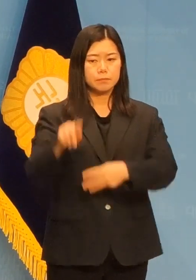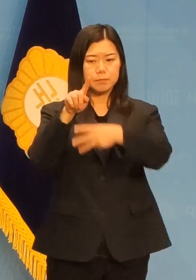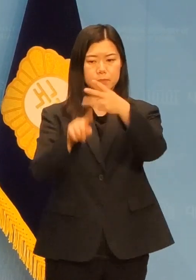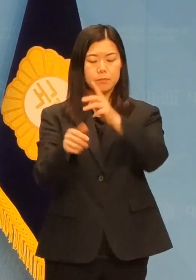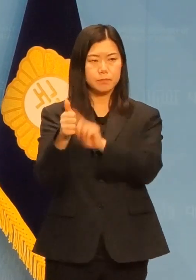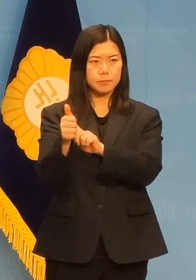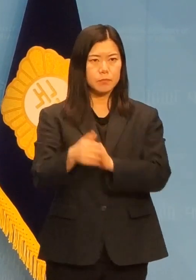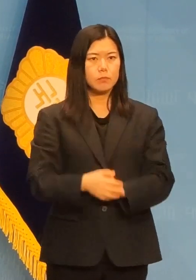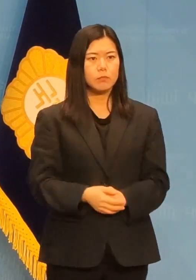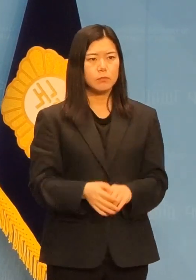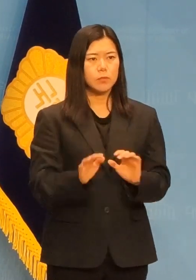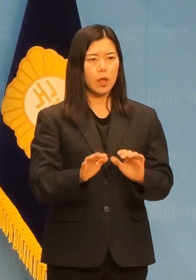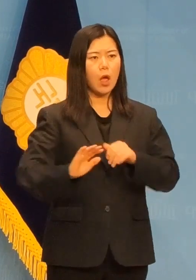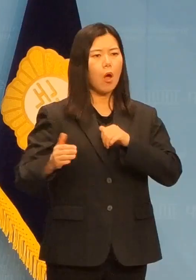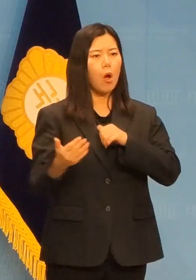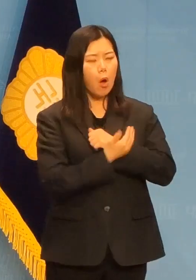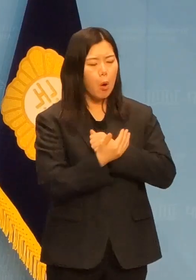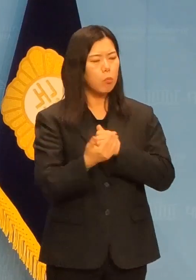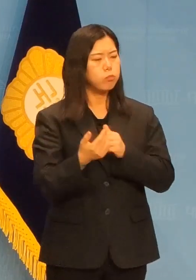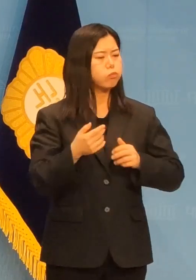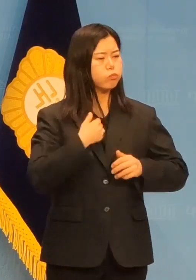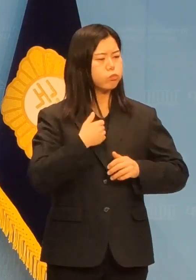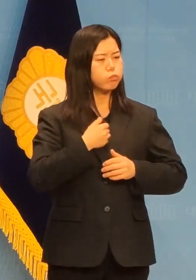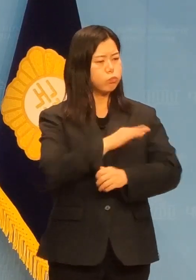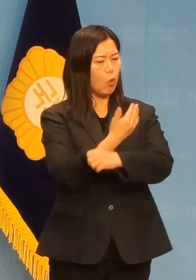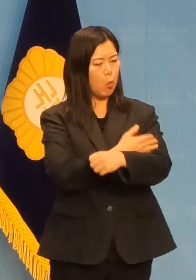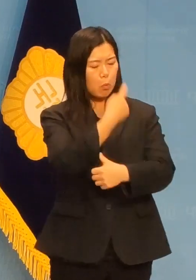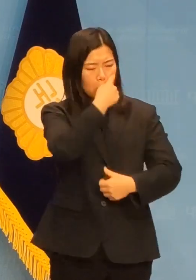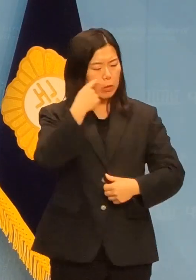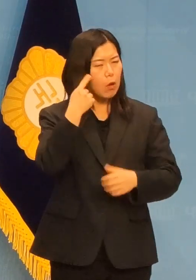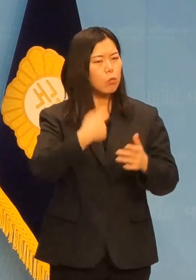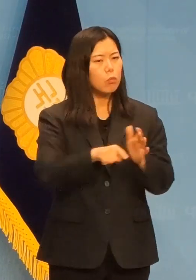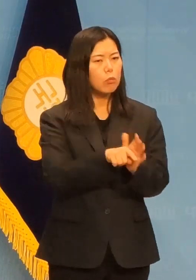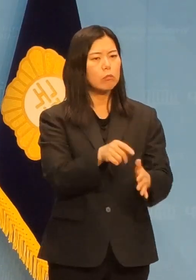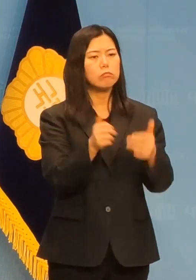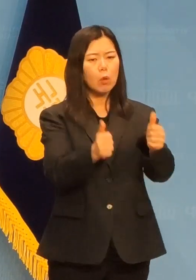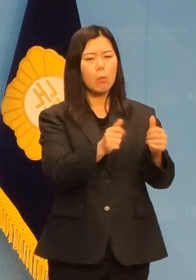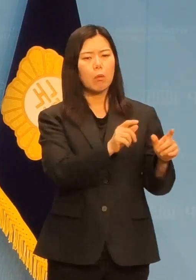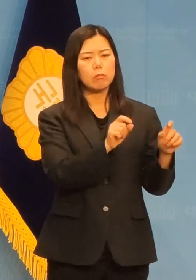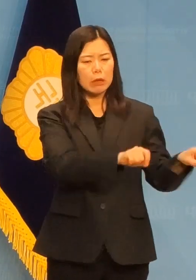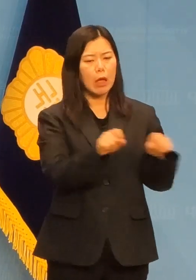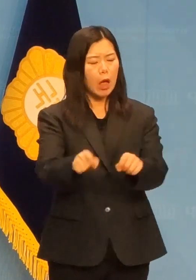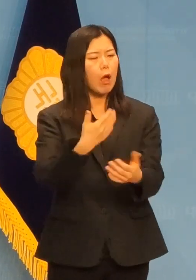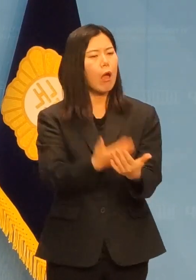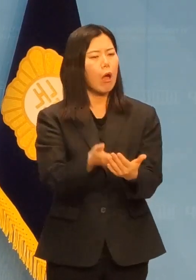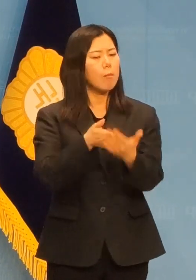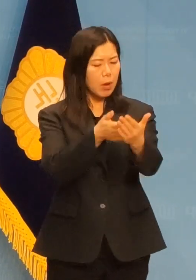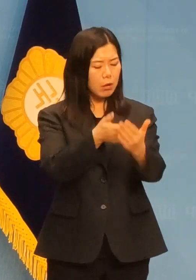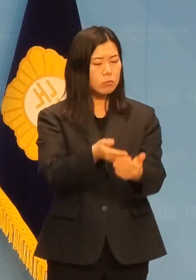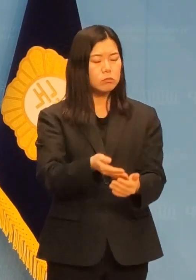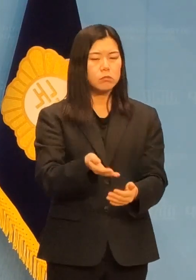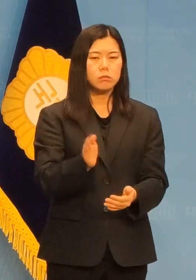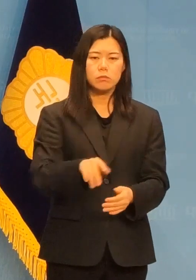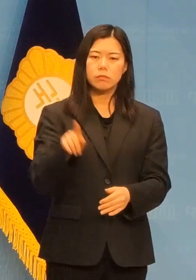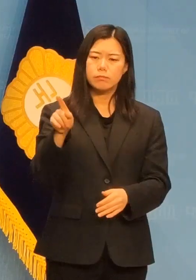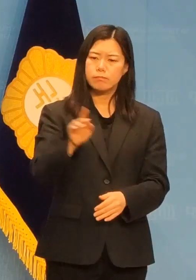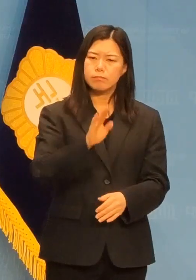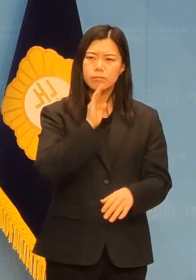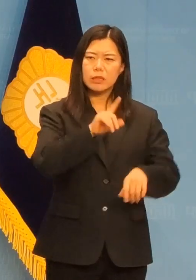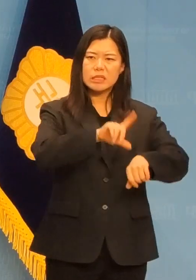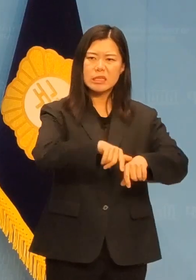윤석열 측은 방어권 보장을 명분으로 재판기일 연장을 요구하고 있지만 이는 명백한